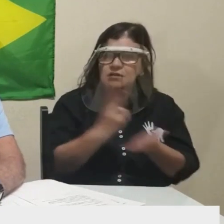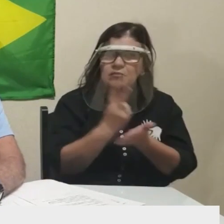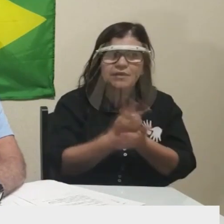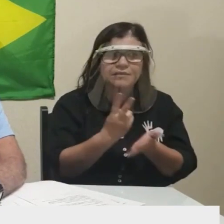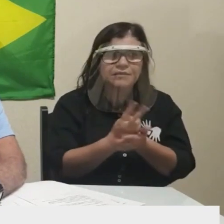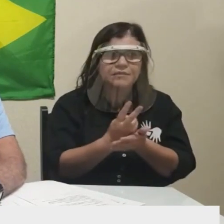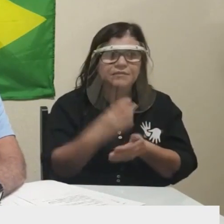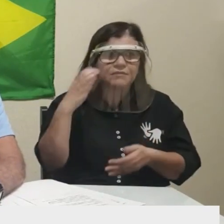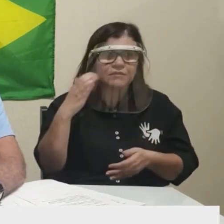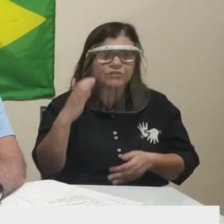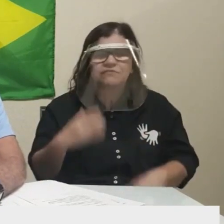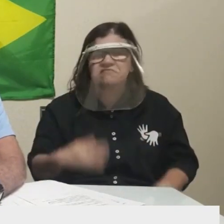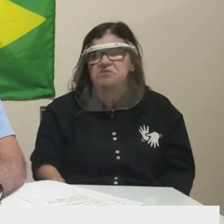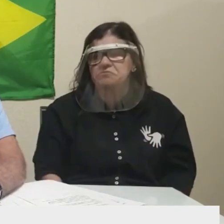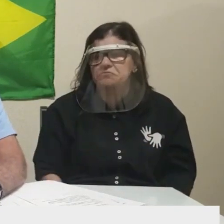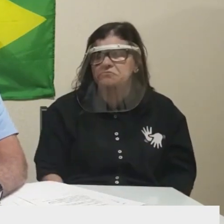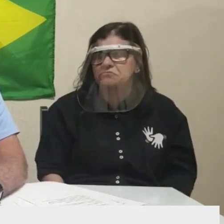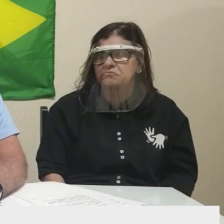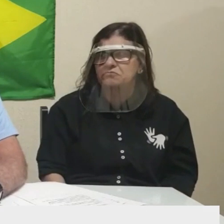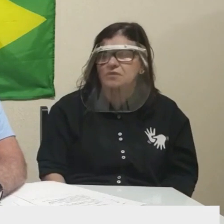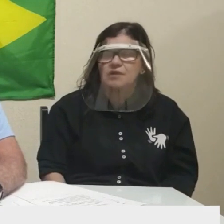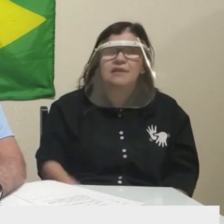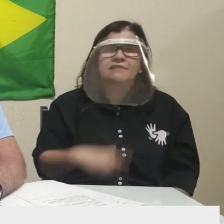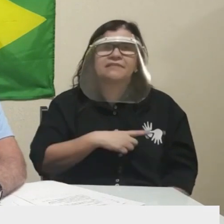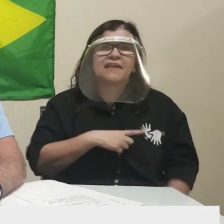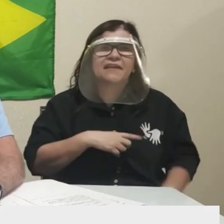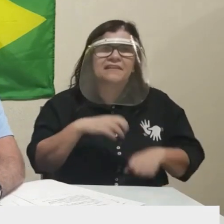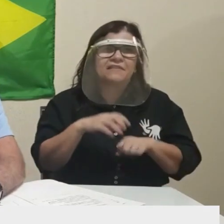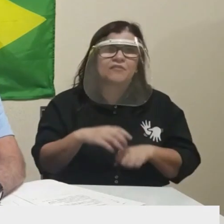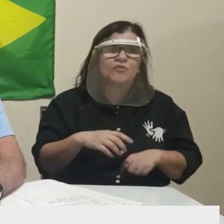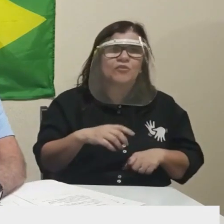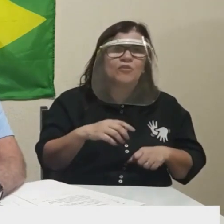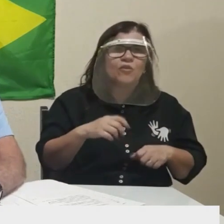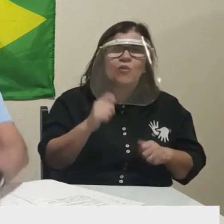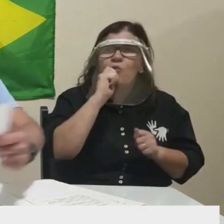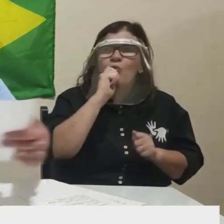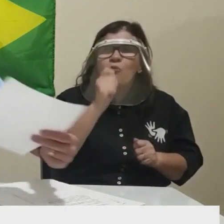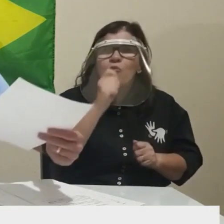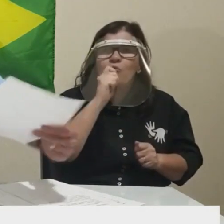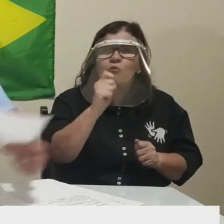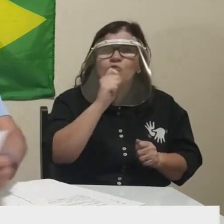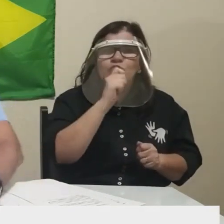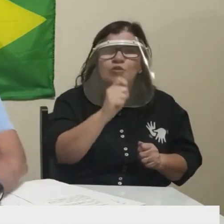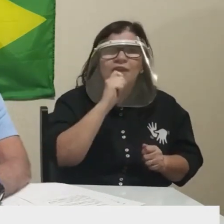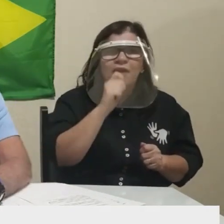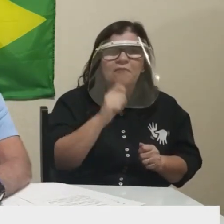especial aquela TV. Tem o Jornal da Morte, todo dia 8h30 da noite, né? Jornal da Morte TV, aquela dupla lá,